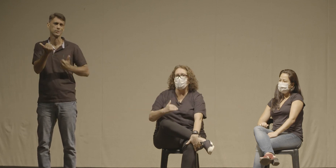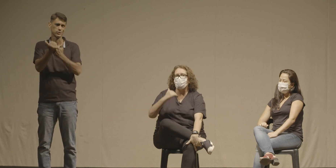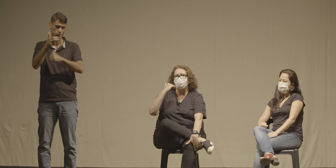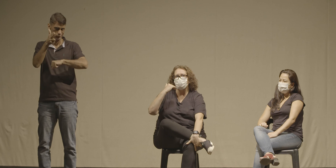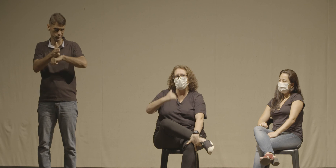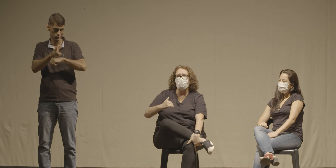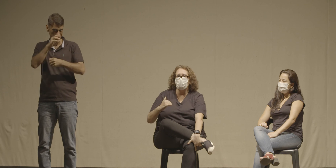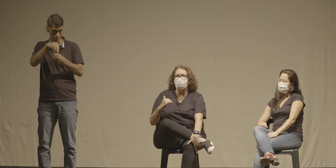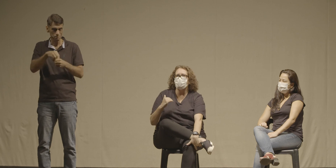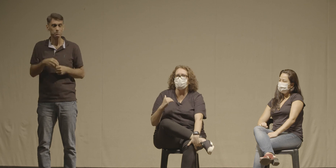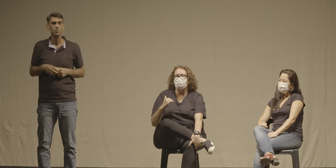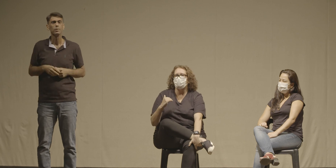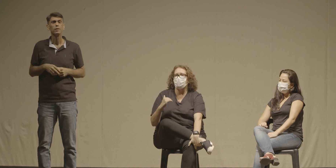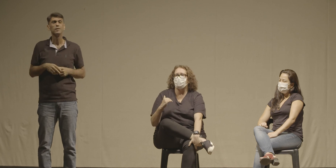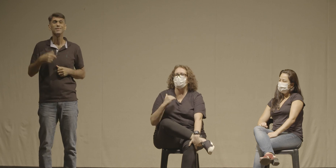E o principal